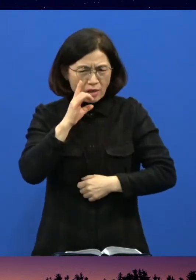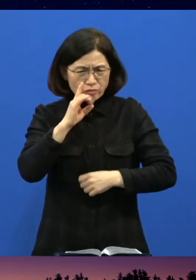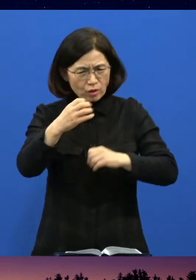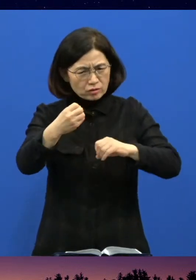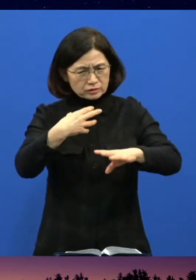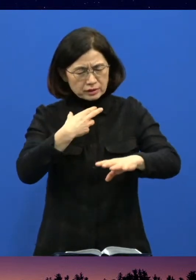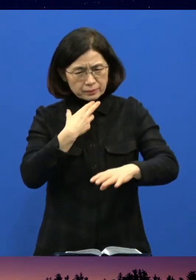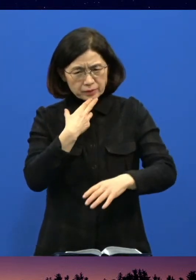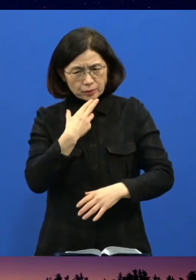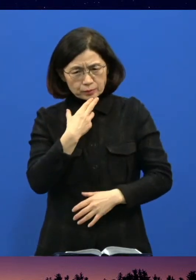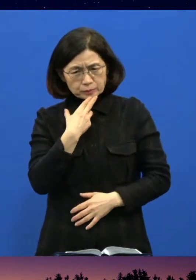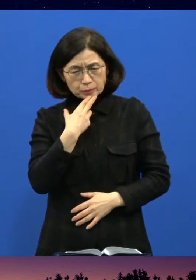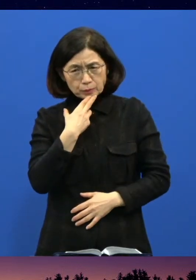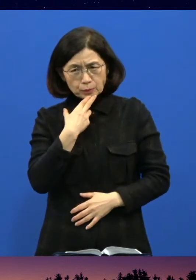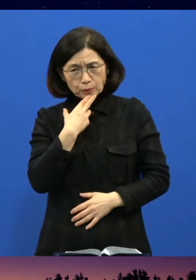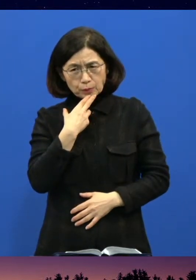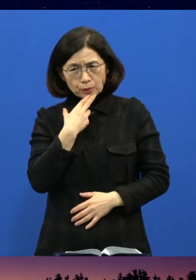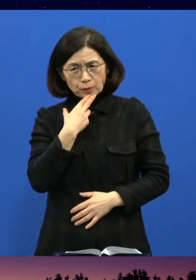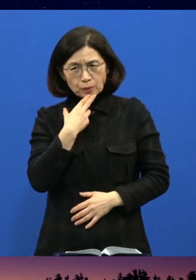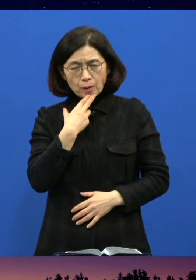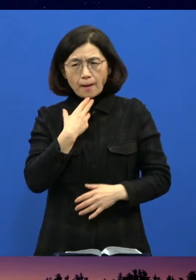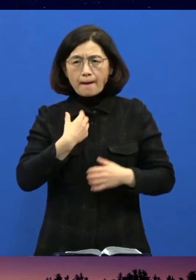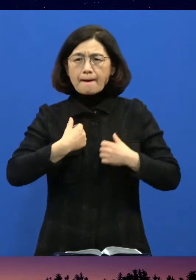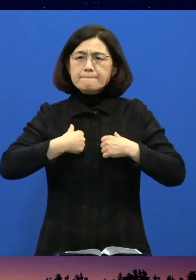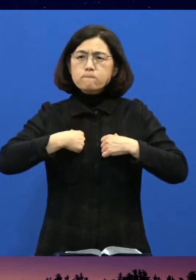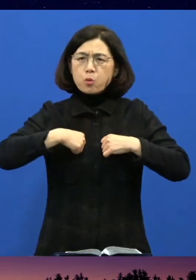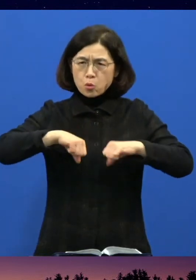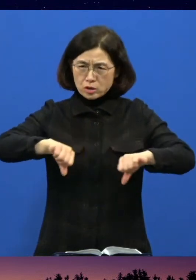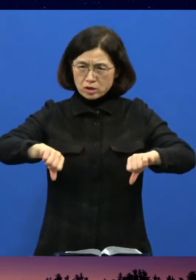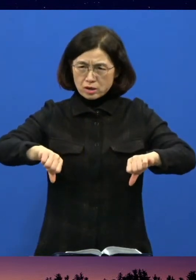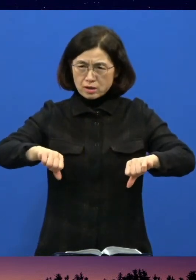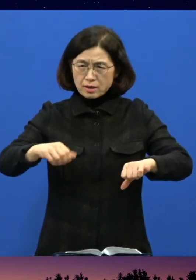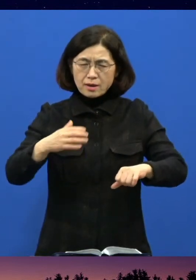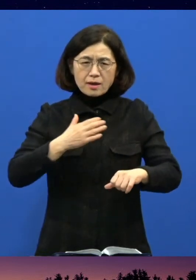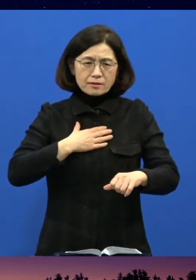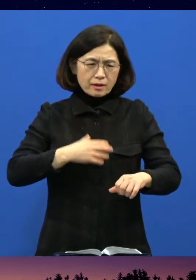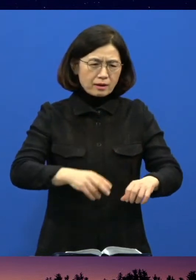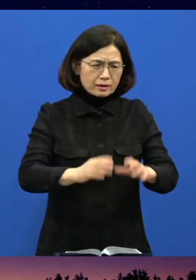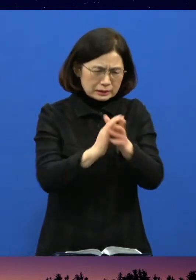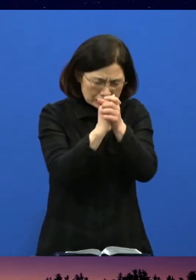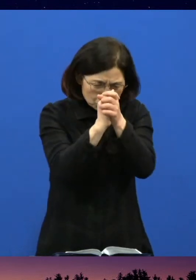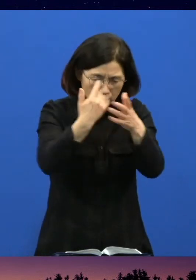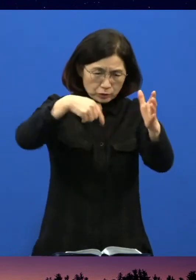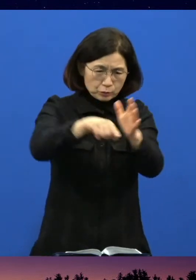또 어떤 데는 기도하러 이렇게 나와 있으면 어느 날 처량해 보여. 내가 처량해 보여.